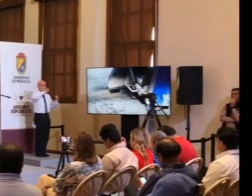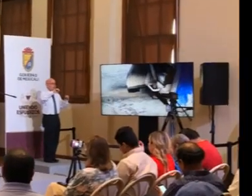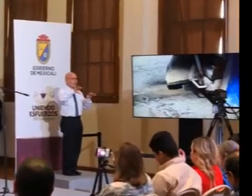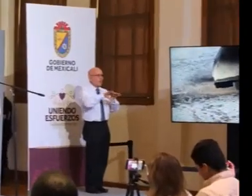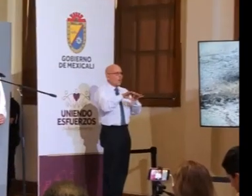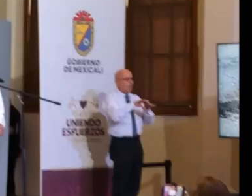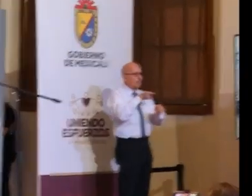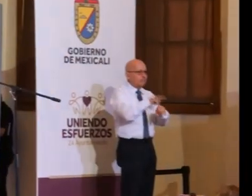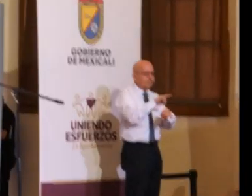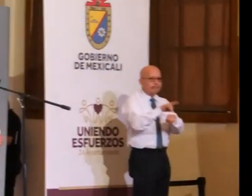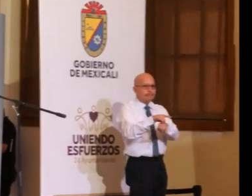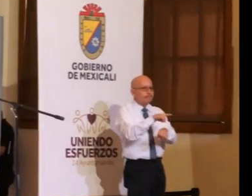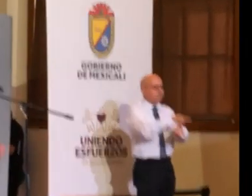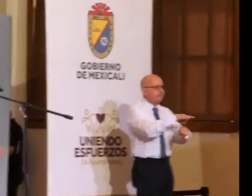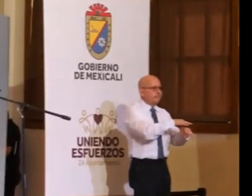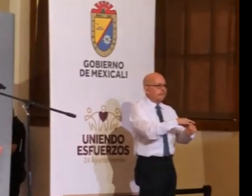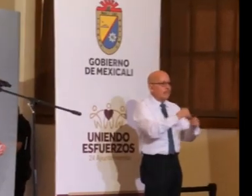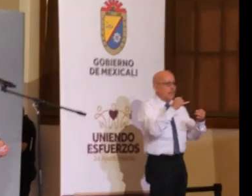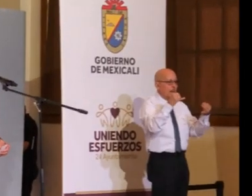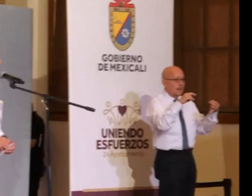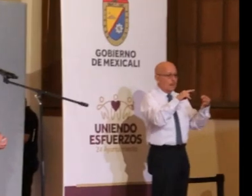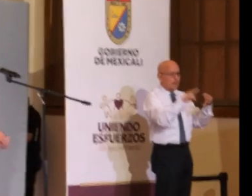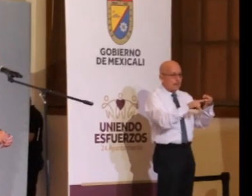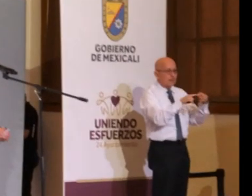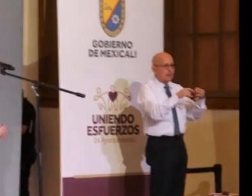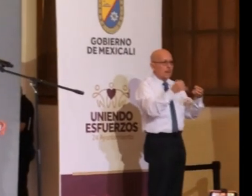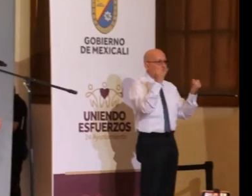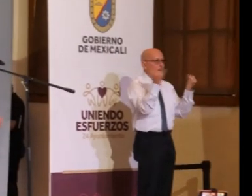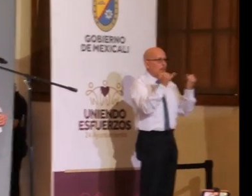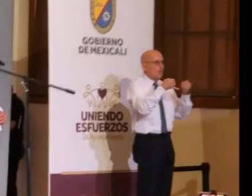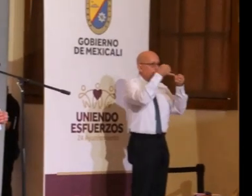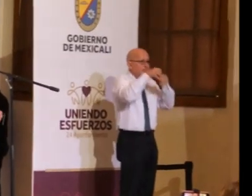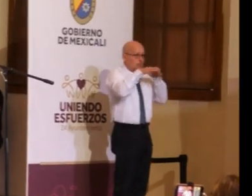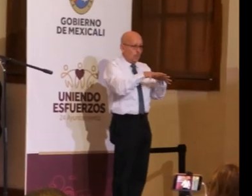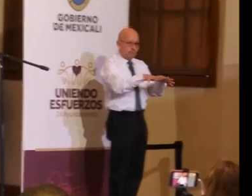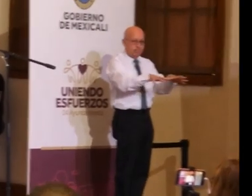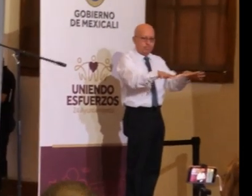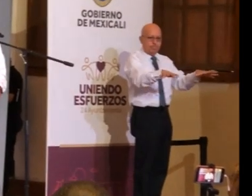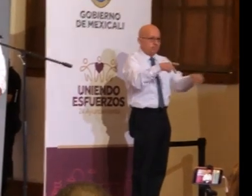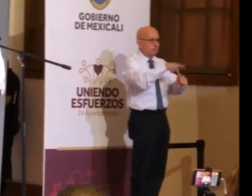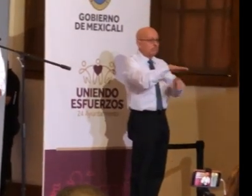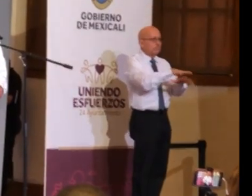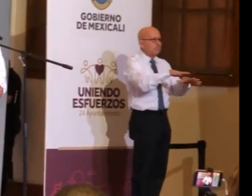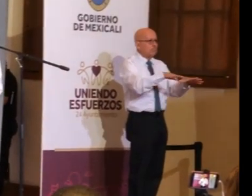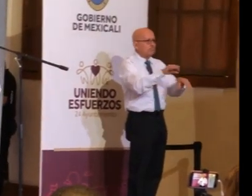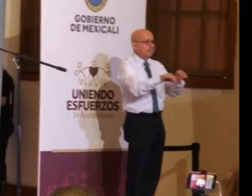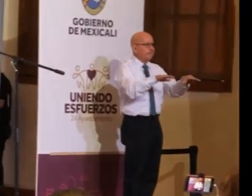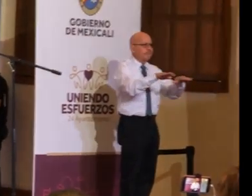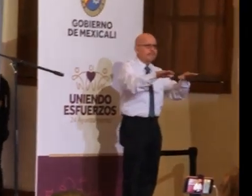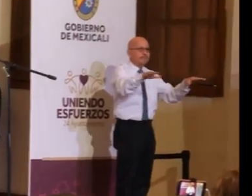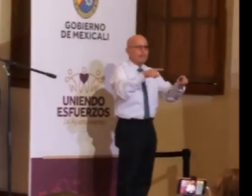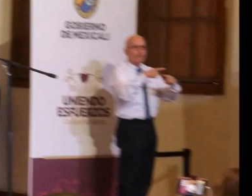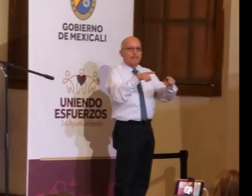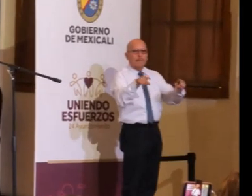bacha y el bacheo extendido, que es el que les comento que hemos estado trabajando en cruceros, en diferentes puntos